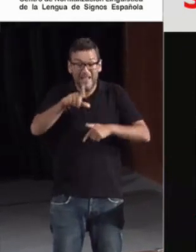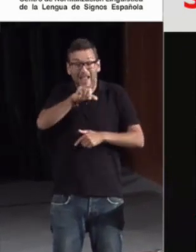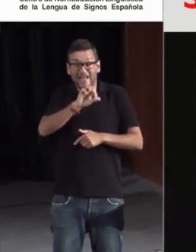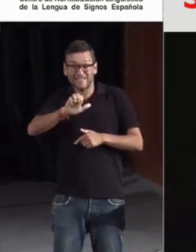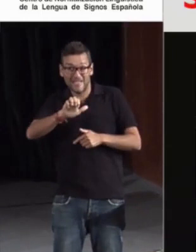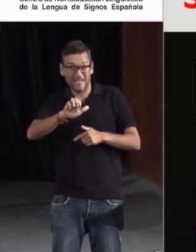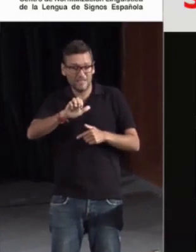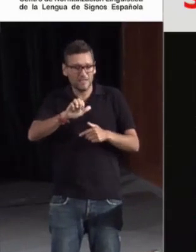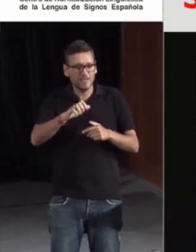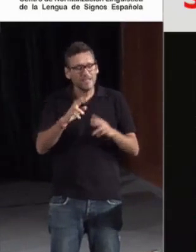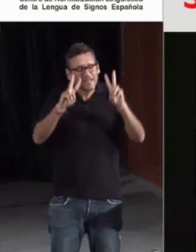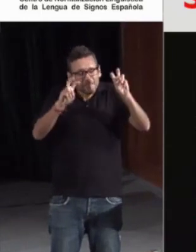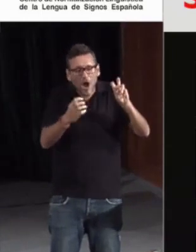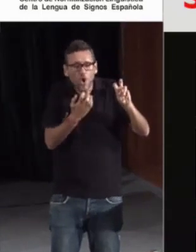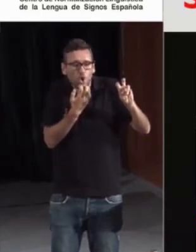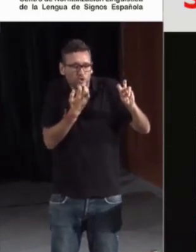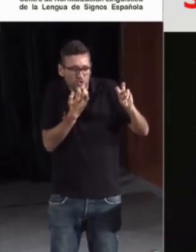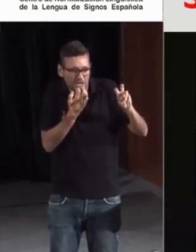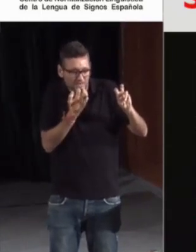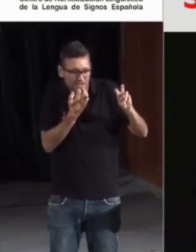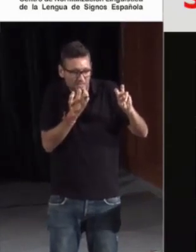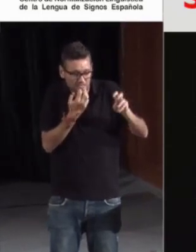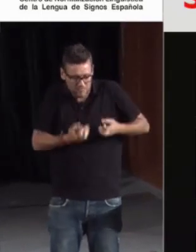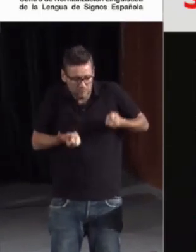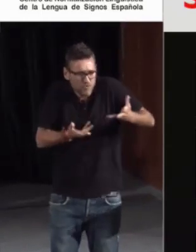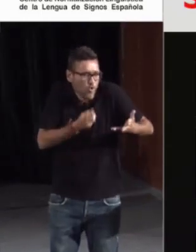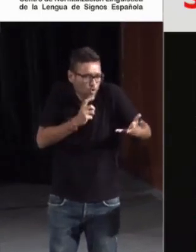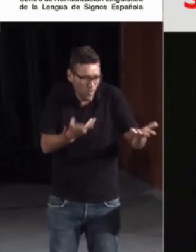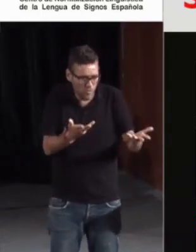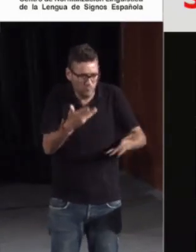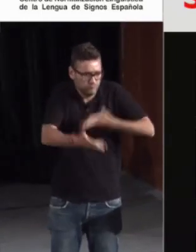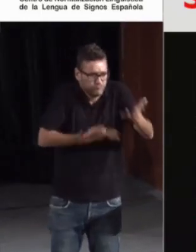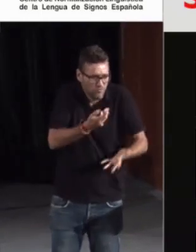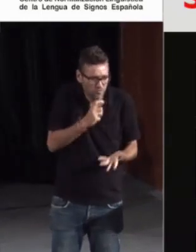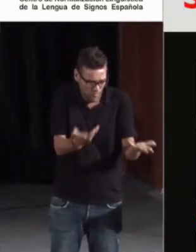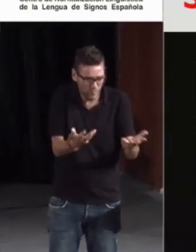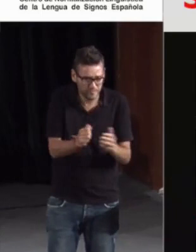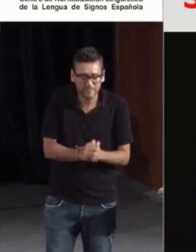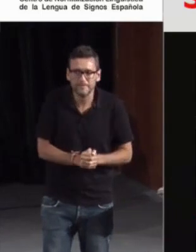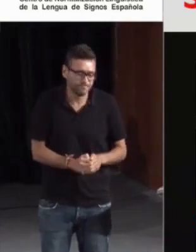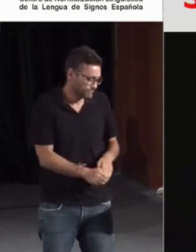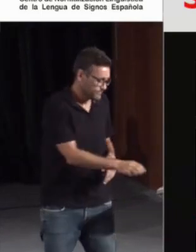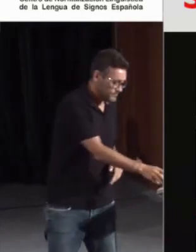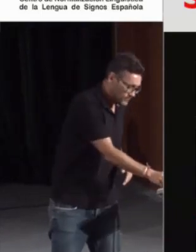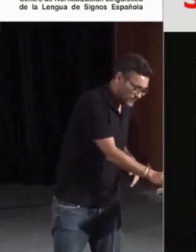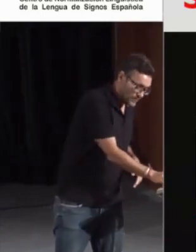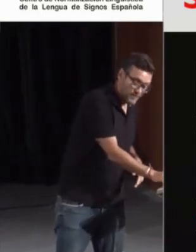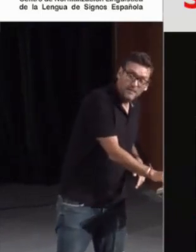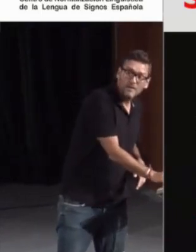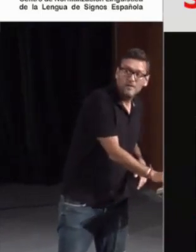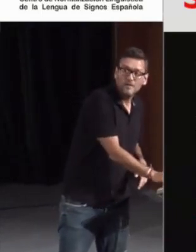sobre la expresión de la condicionalidad en la lengua de signos española.